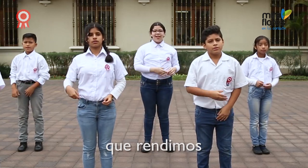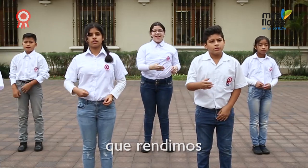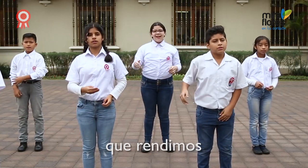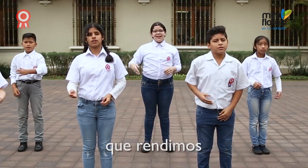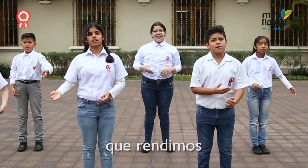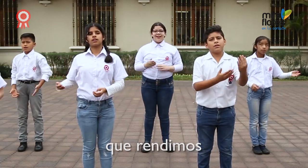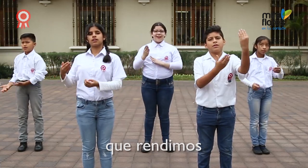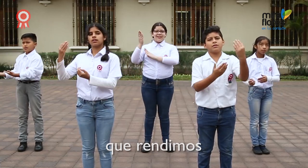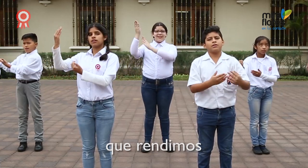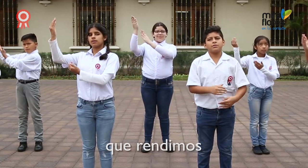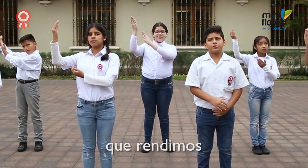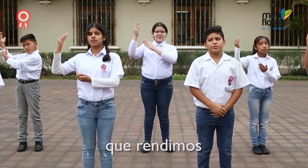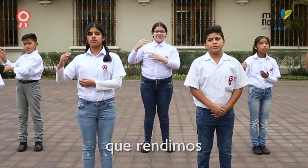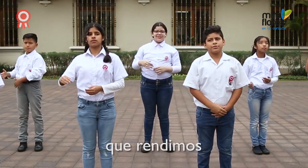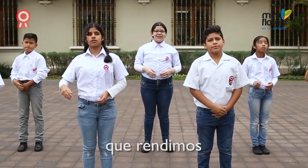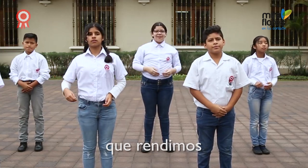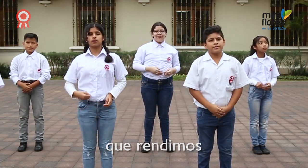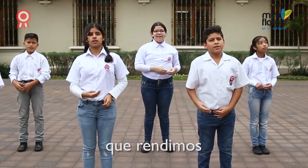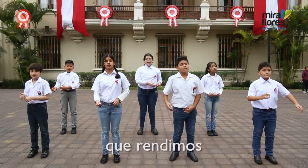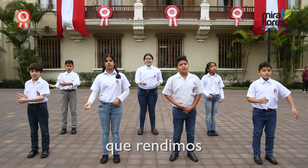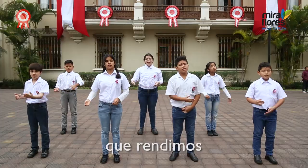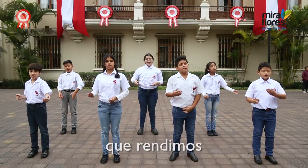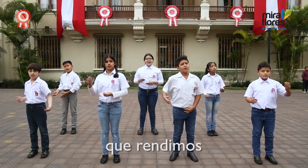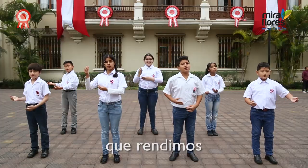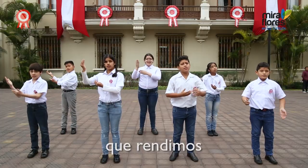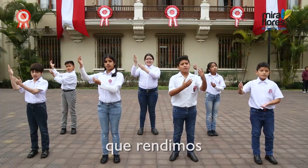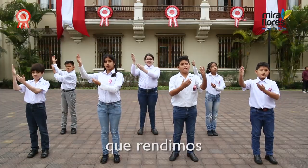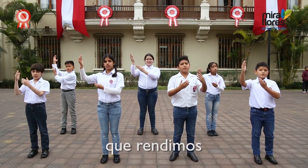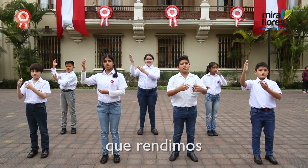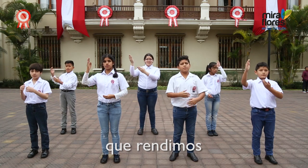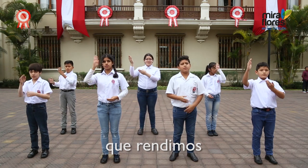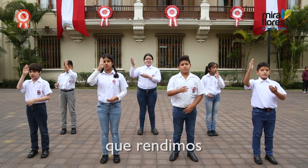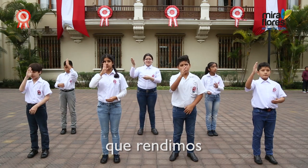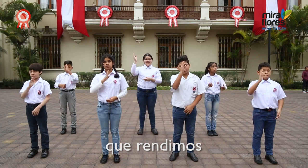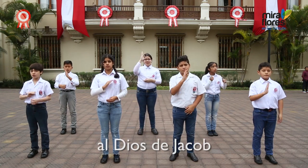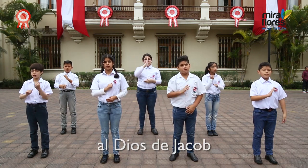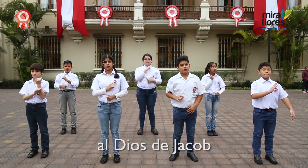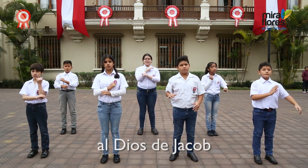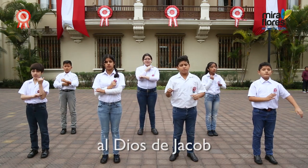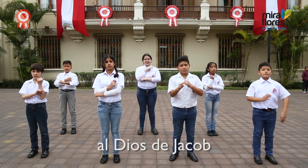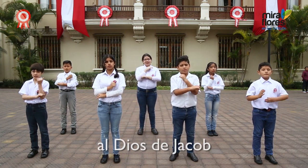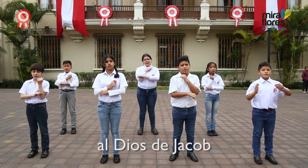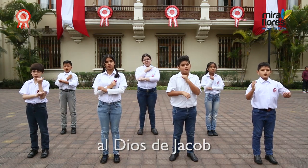partemos al voto surente,